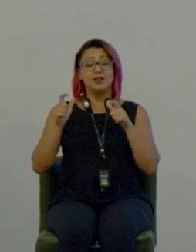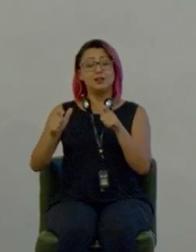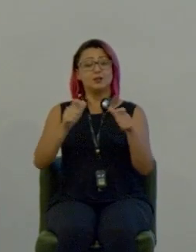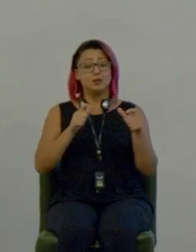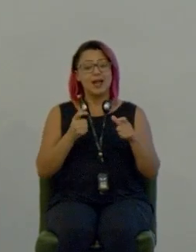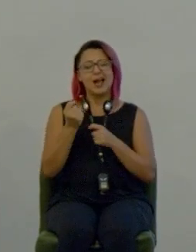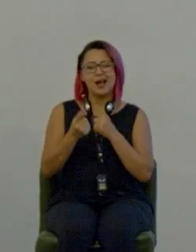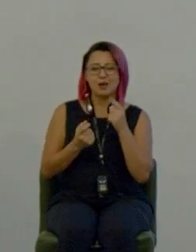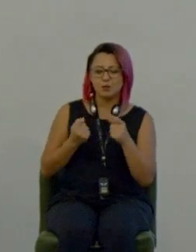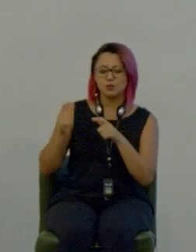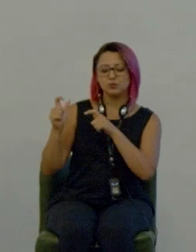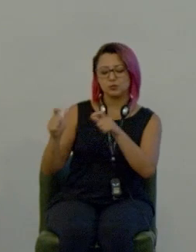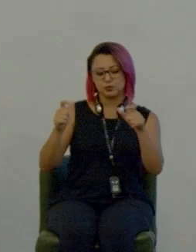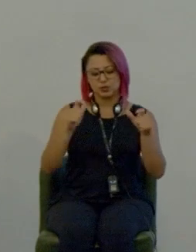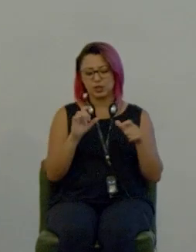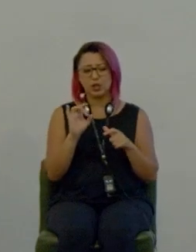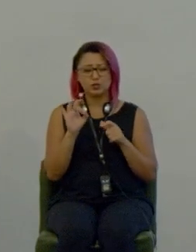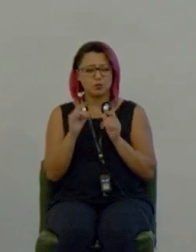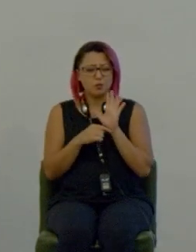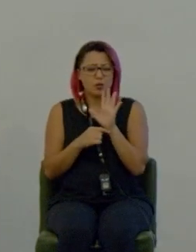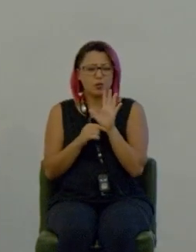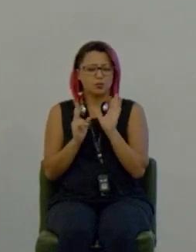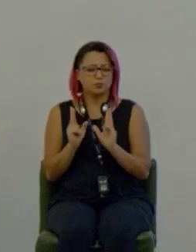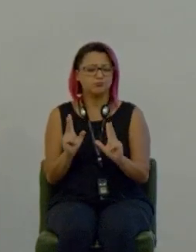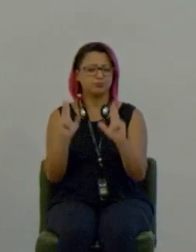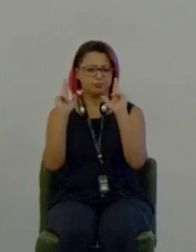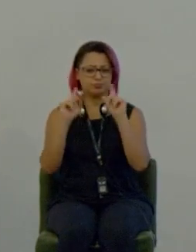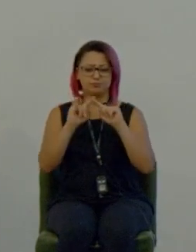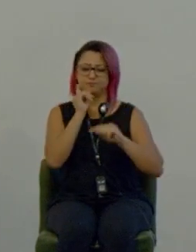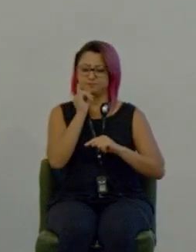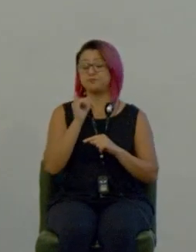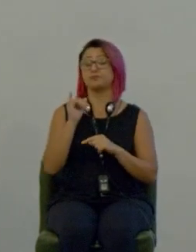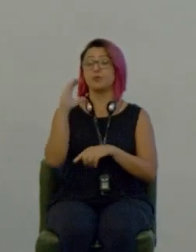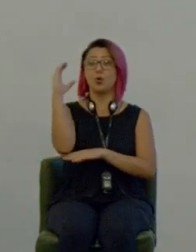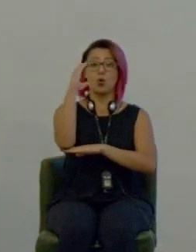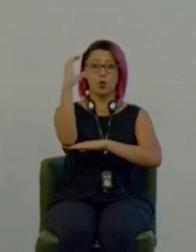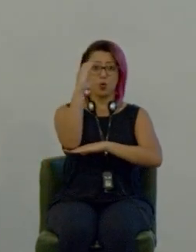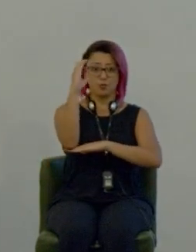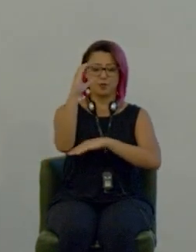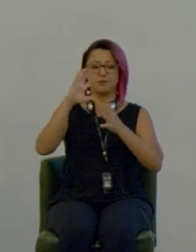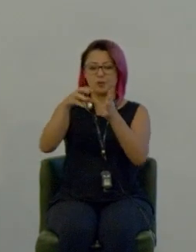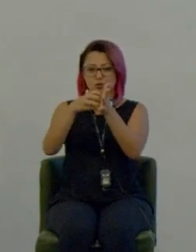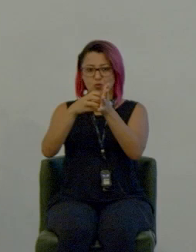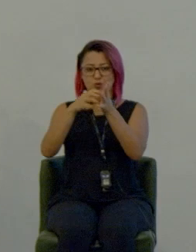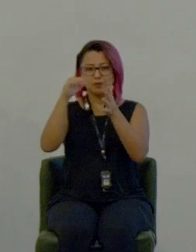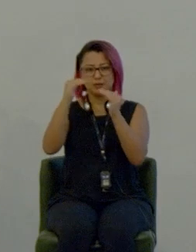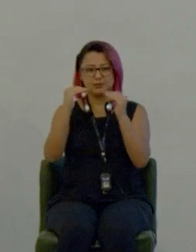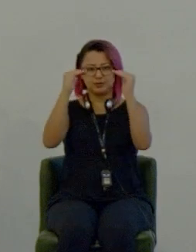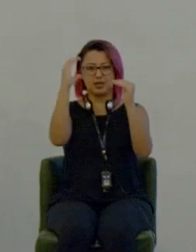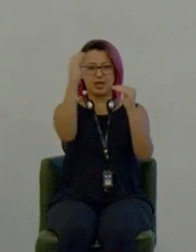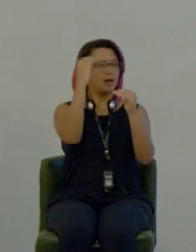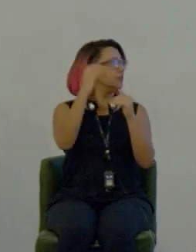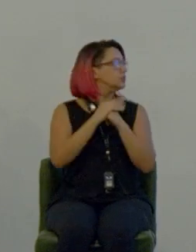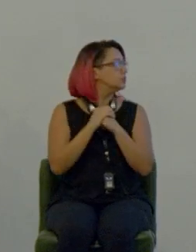lugares, alguns lugares, eu estou só com uma pequena seleção aqui, por exemplo, na Amazônia colombiana, eu vou chamar de arte aqui, por falta de uma. Eu